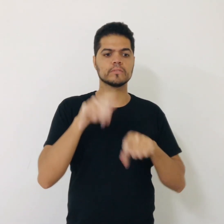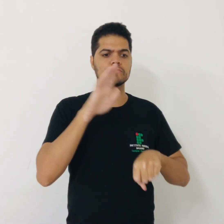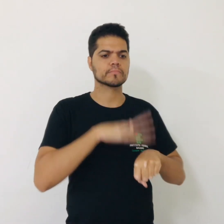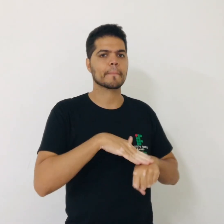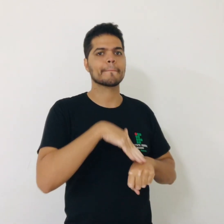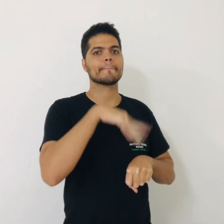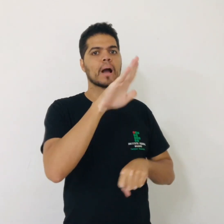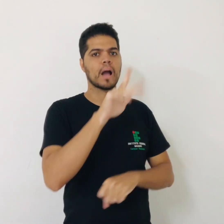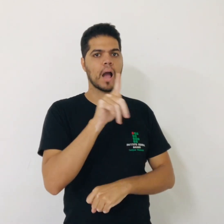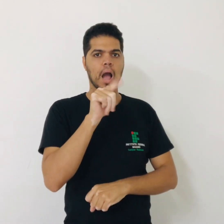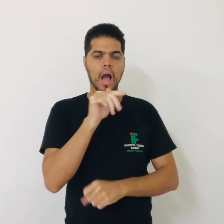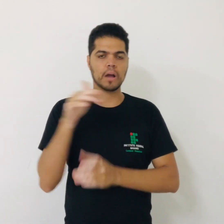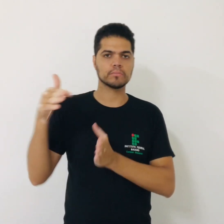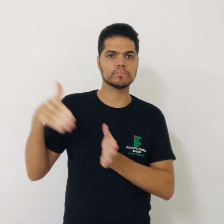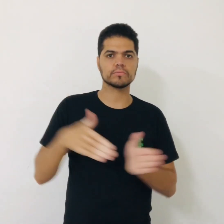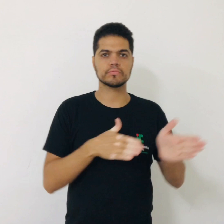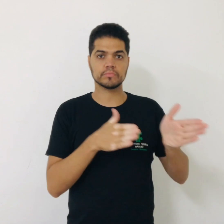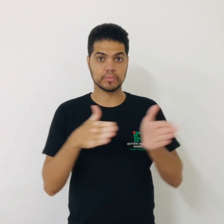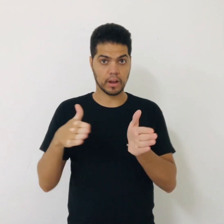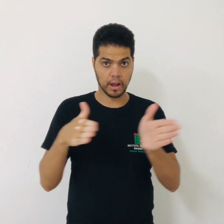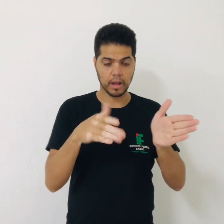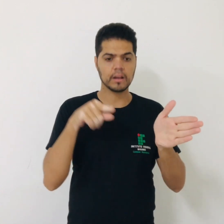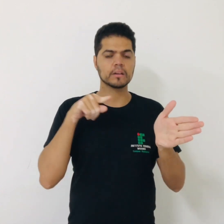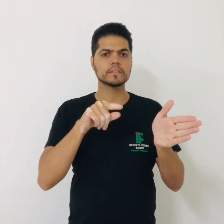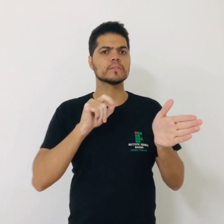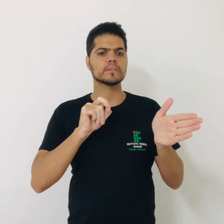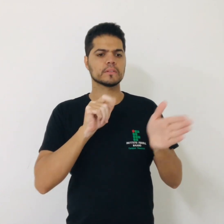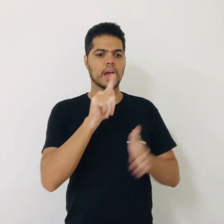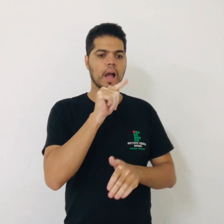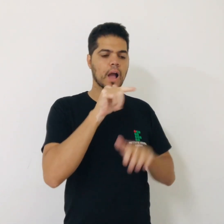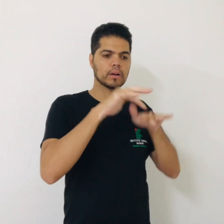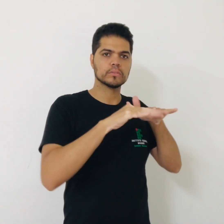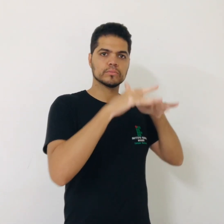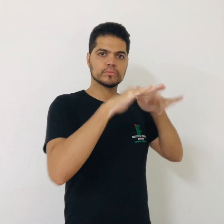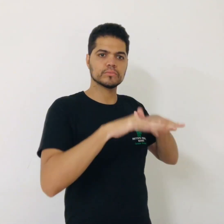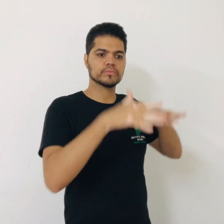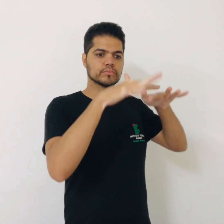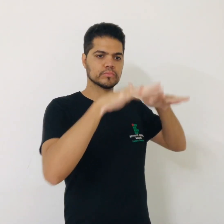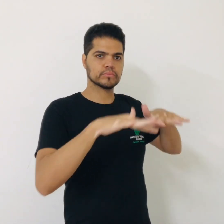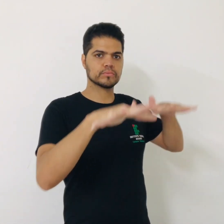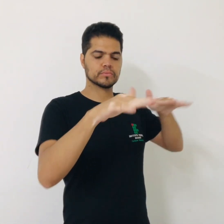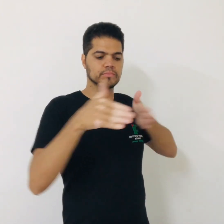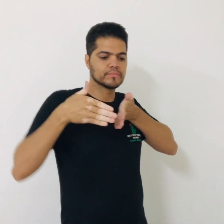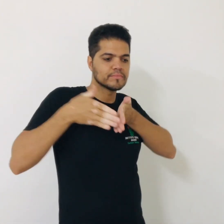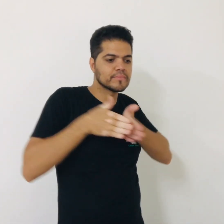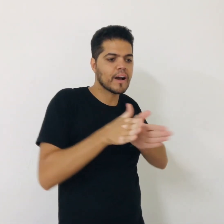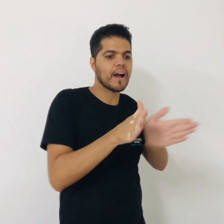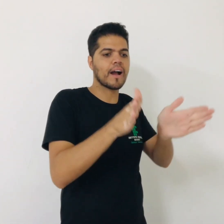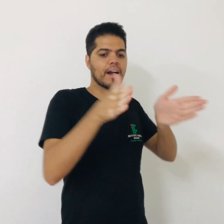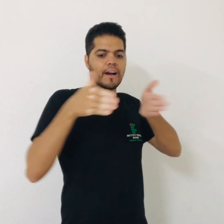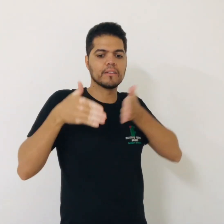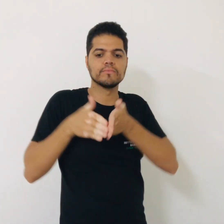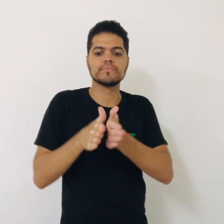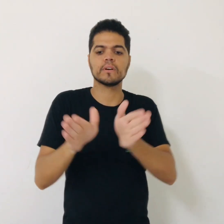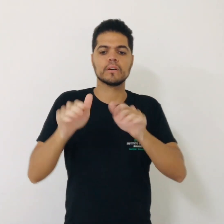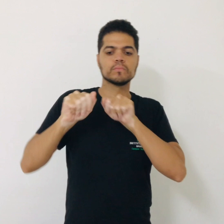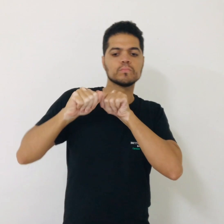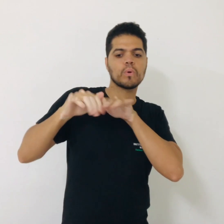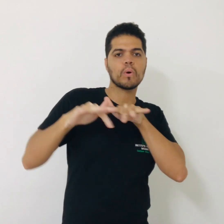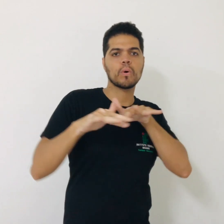que desaguam no mar. Os rios escoam suas águas sobre planaltos e depressões, o